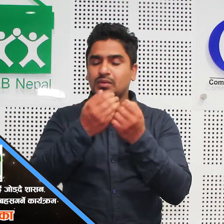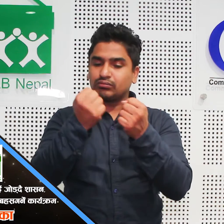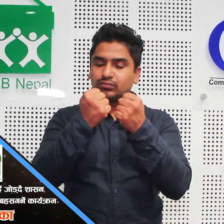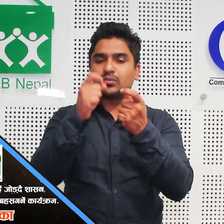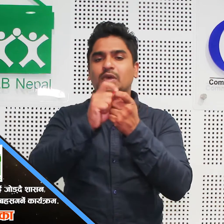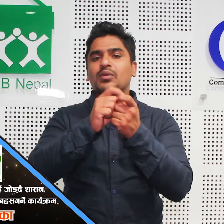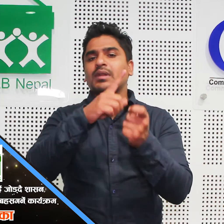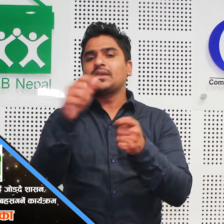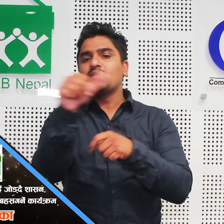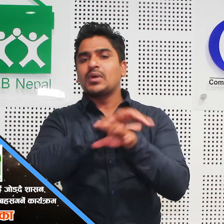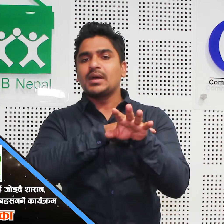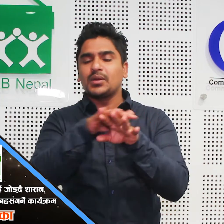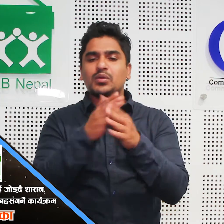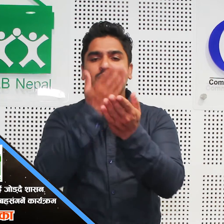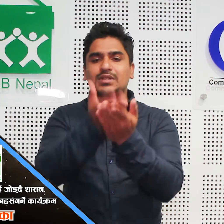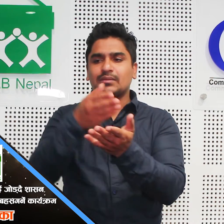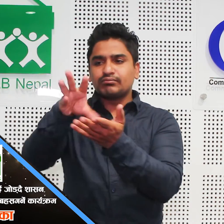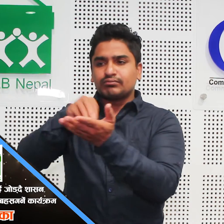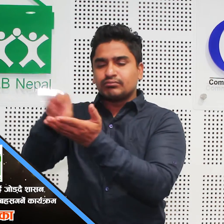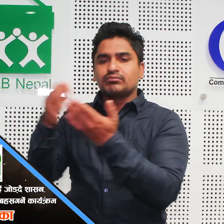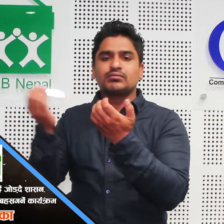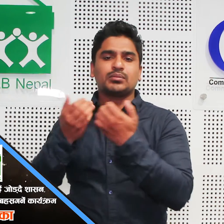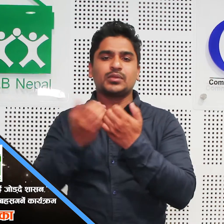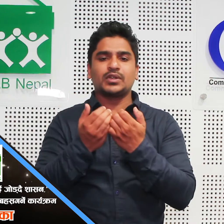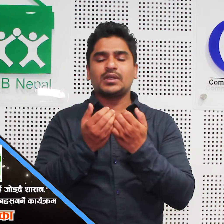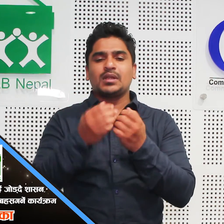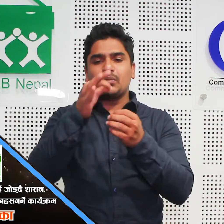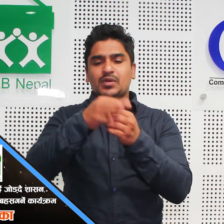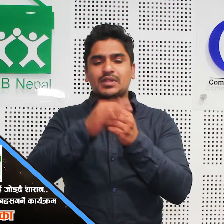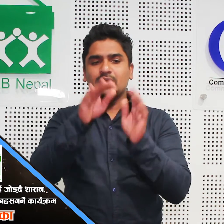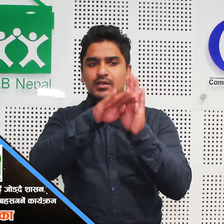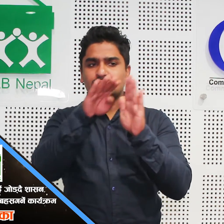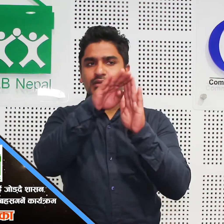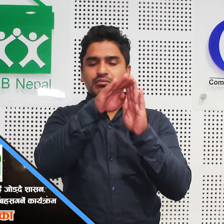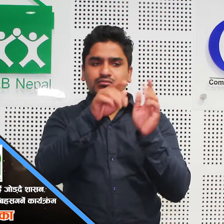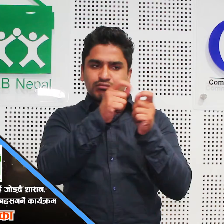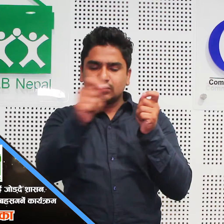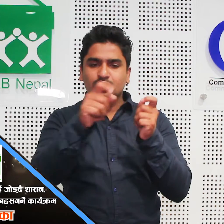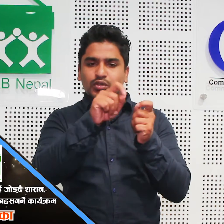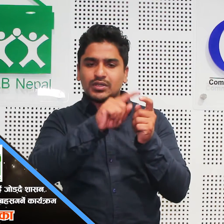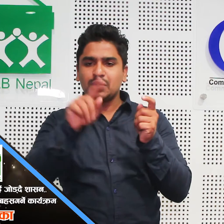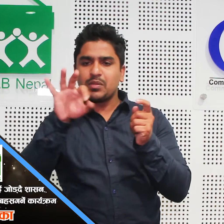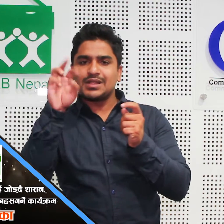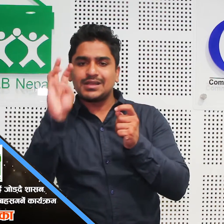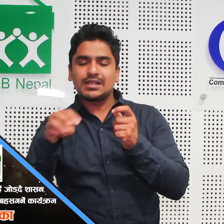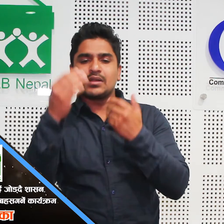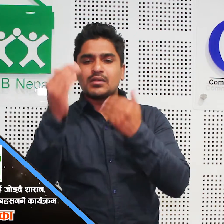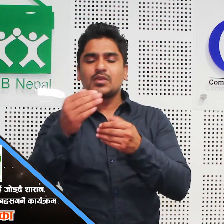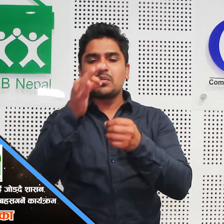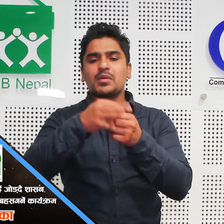लागि चाहिँ उहाँहरूको प्रस्तावना सङ्कलन गरी व्यवसायको स्तर मापन गरी 10,000-50,000 उहाँहरूको व्यवसायलाई पुनरुत्थान गर्नको